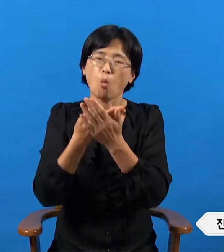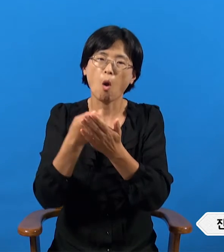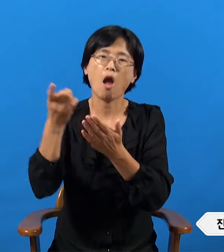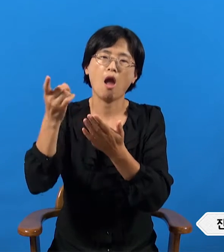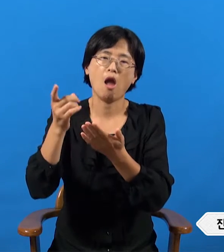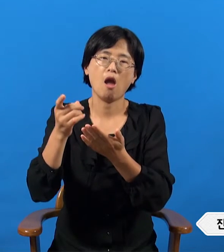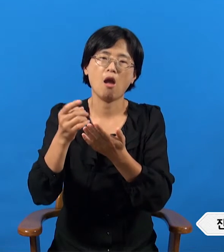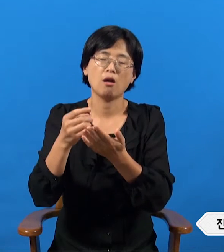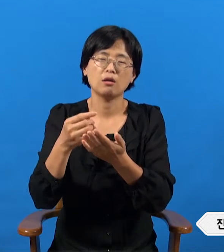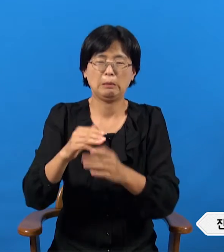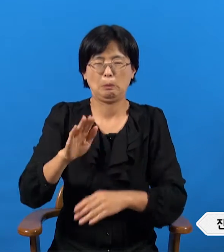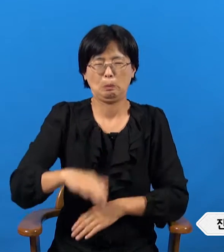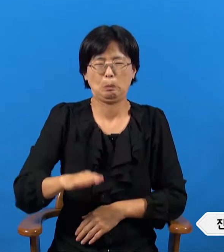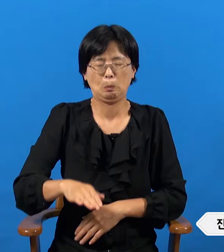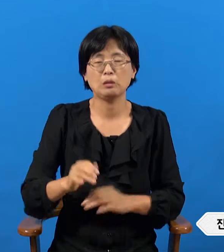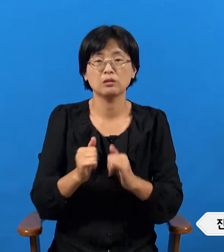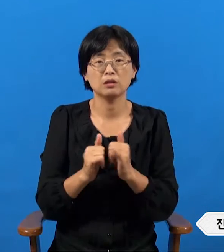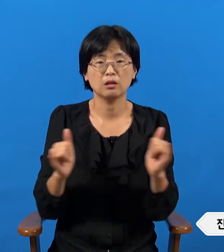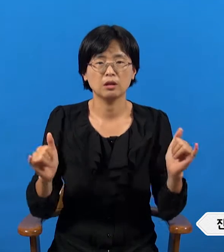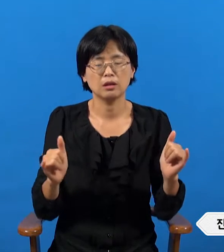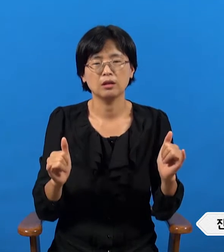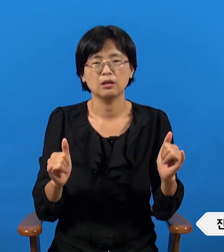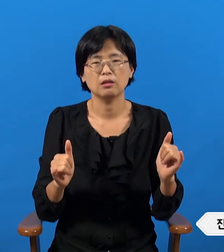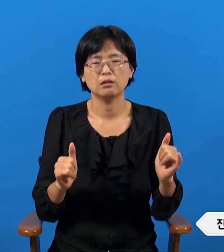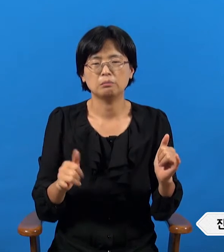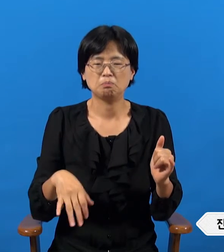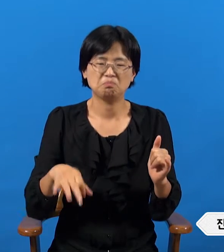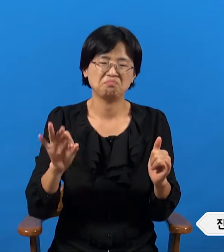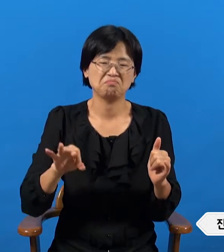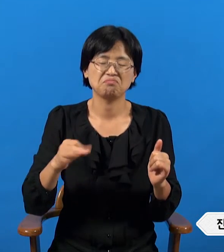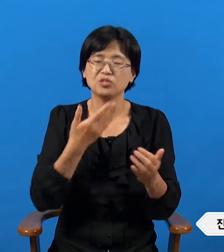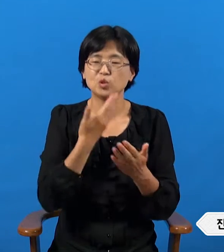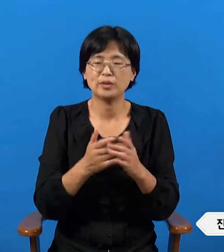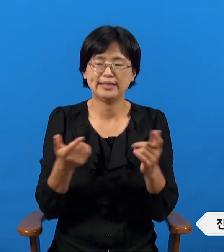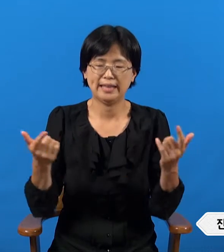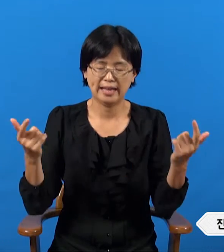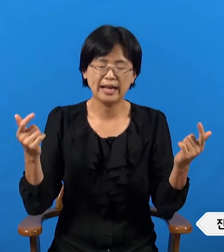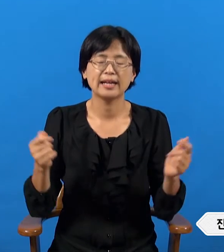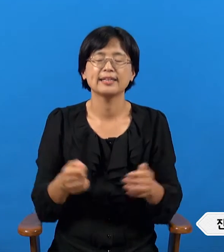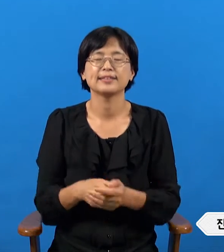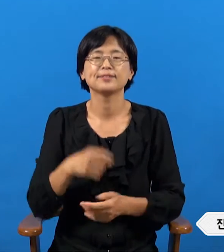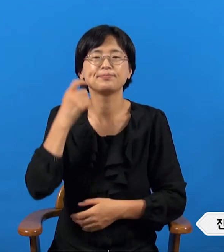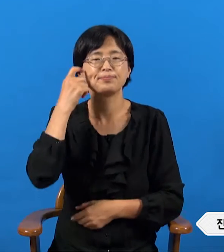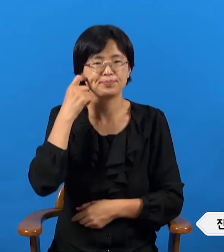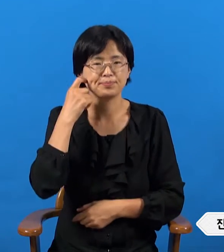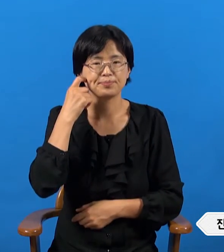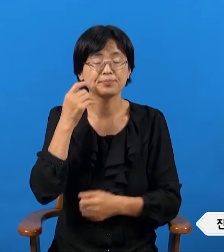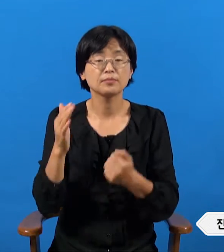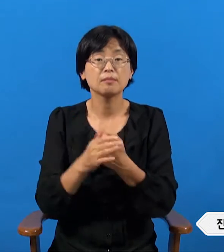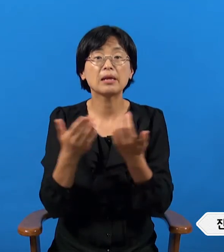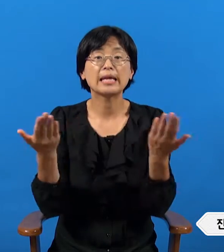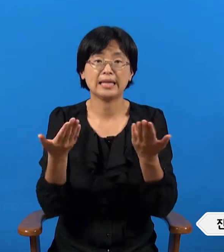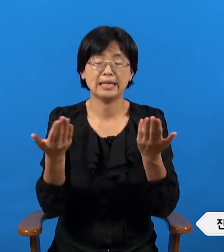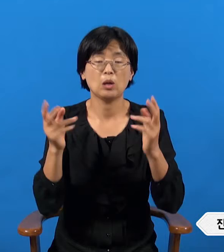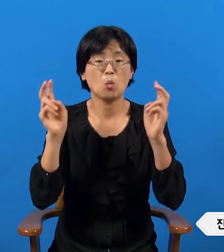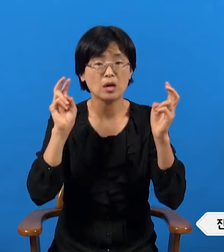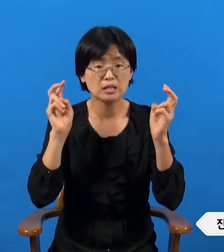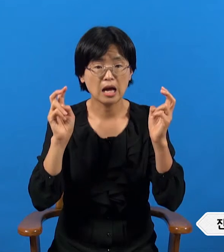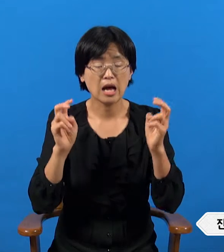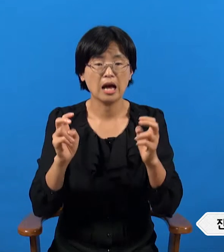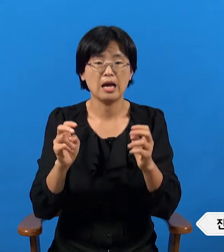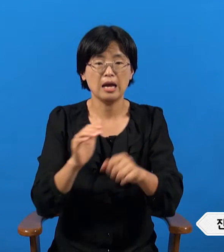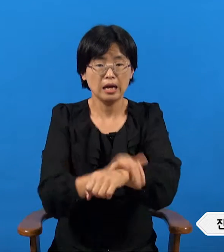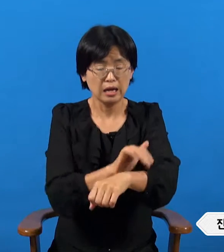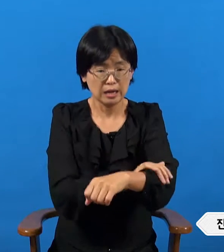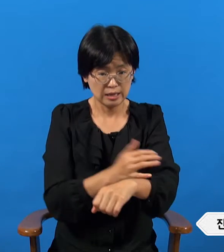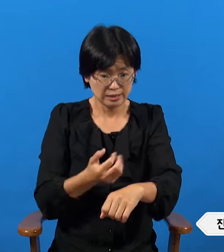사람이라고 생각합니다. 우리가 낮은 위치에 있으면 마치 그것은 별로 중요하지 않는 사람인 것처럼, 그래서 직업을